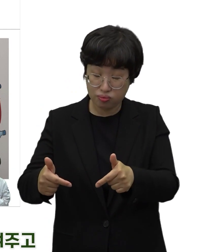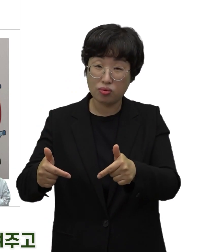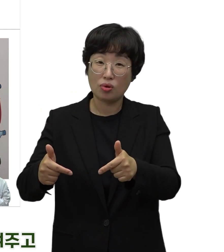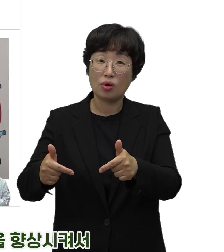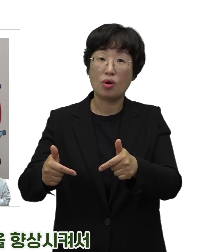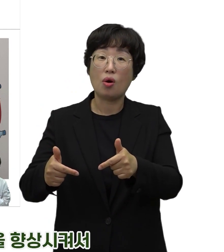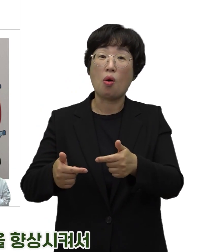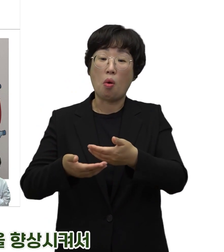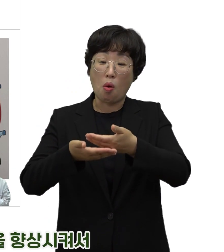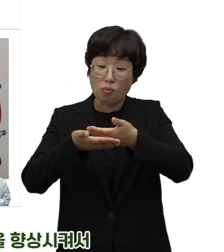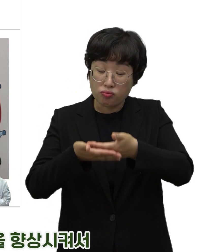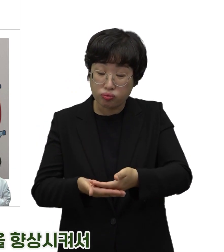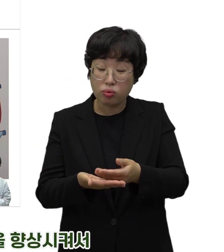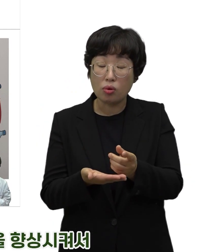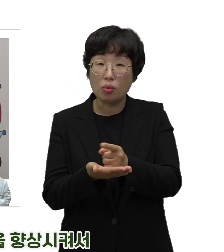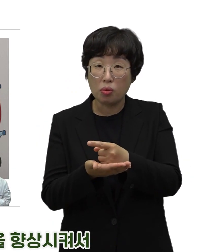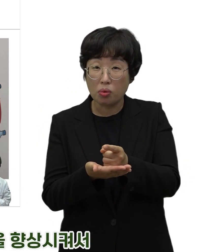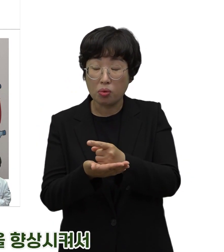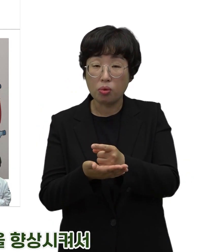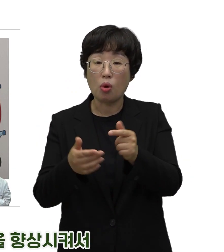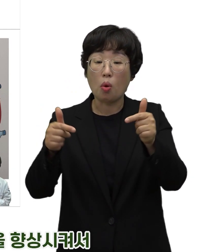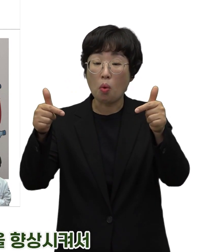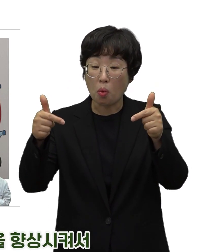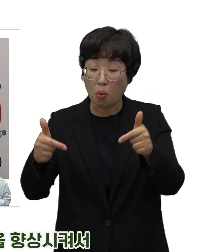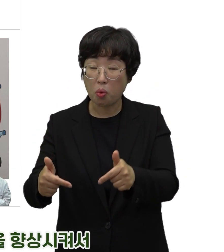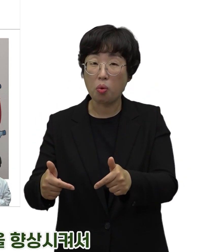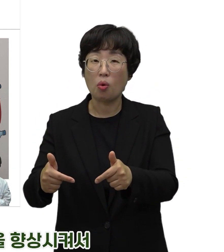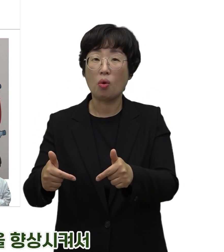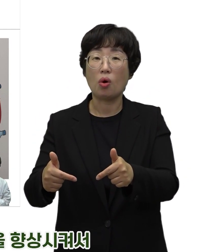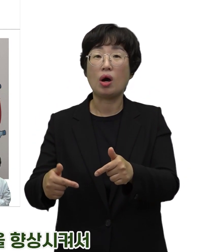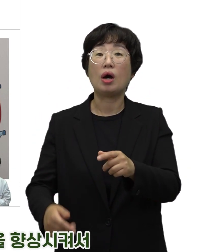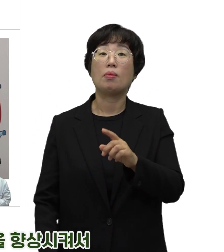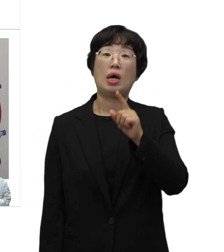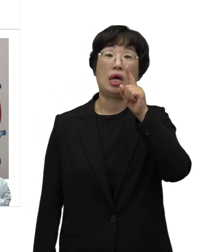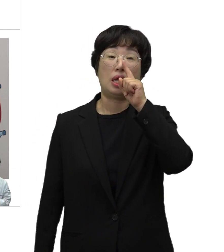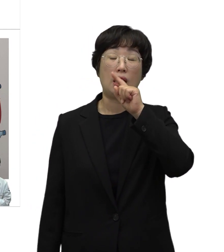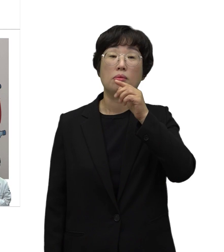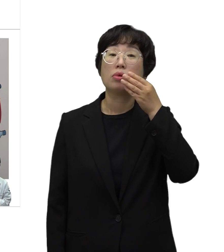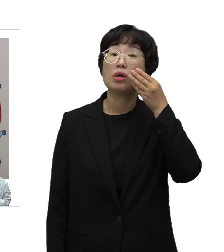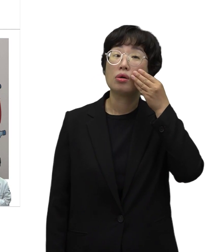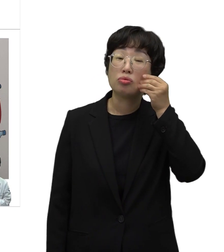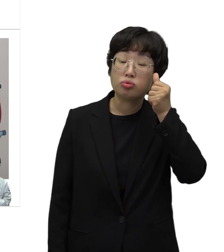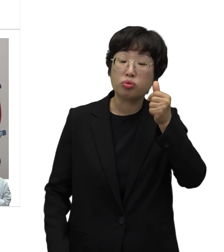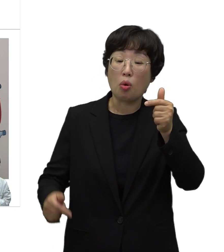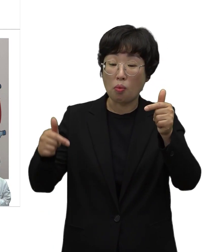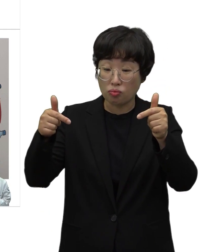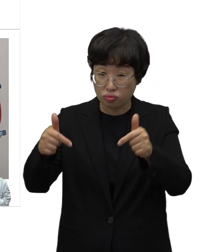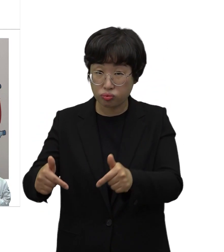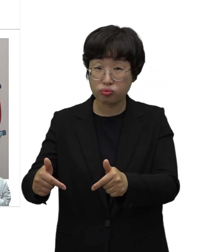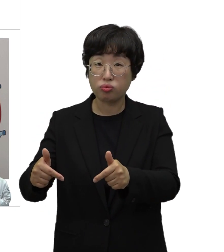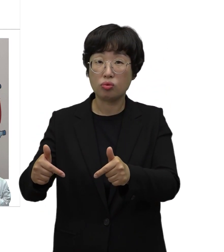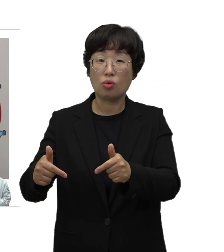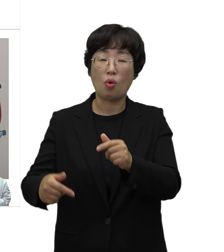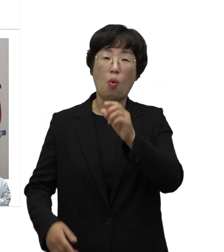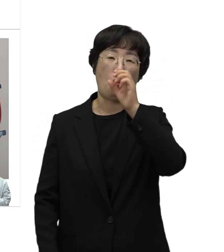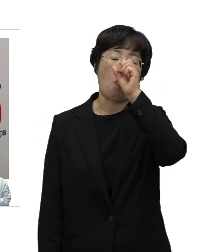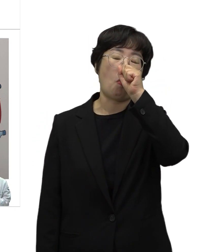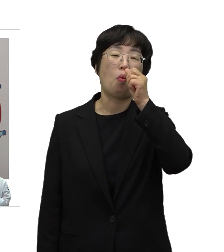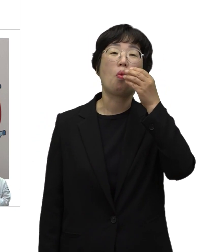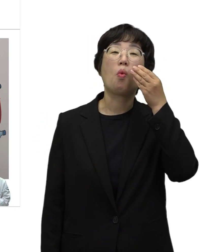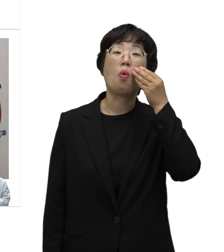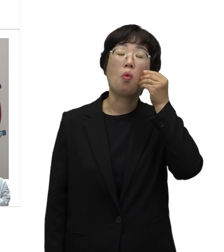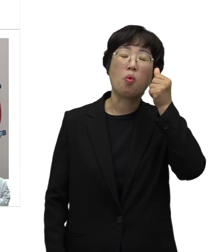증가시켜주고 또 더불어서 혈관의 내피세포의 기능을 향상시켜서 저밀도 콜레스테롤이 혈관벽에